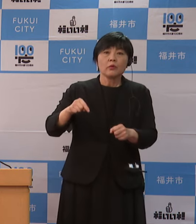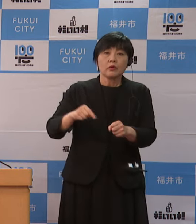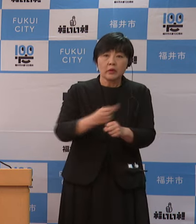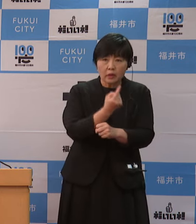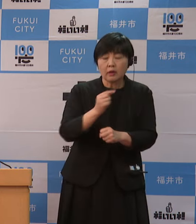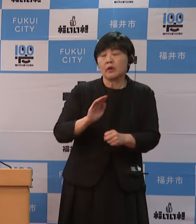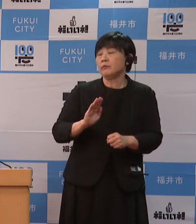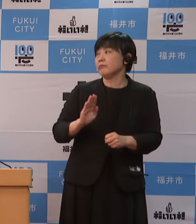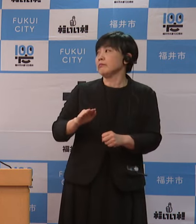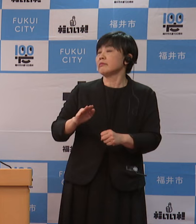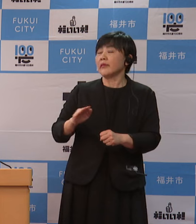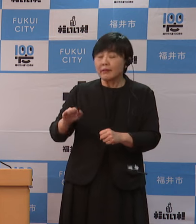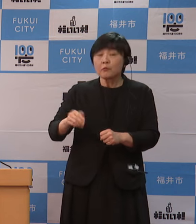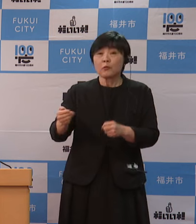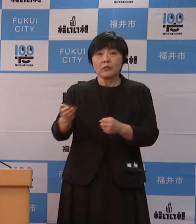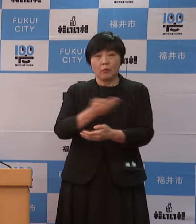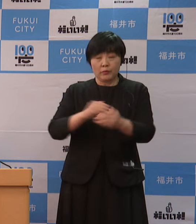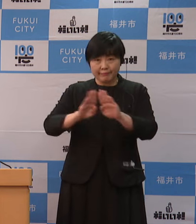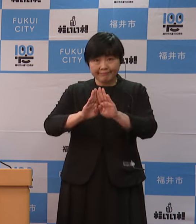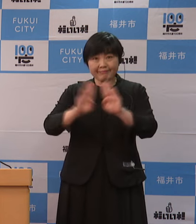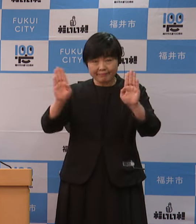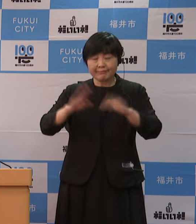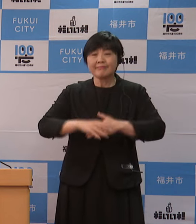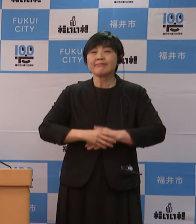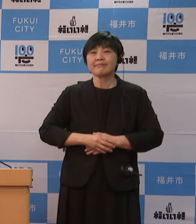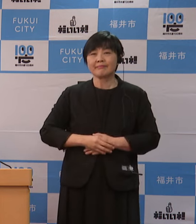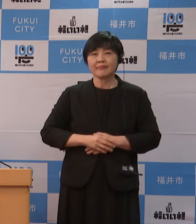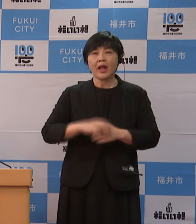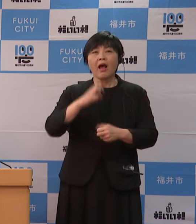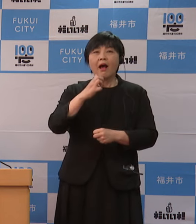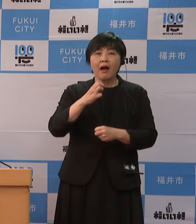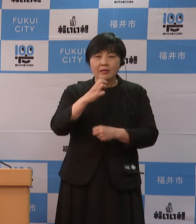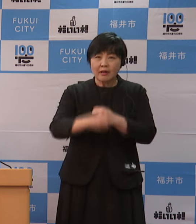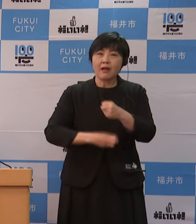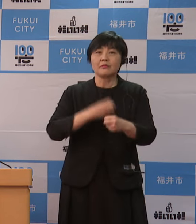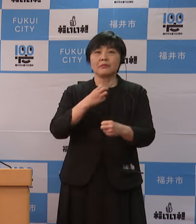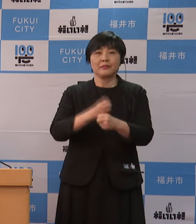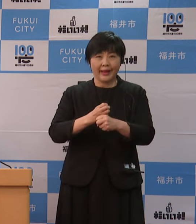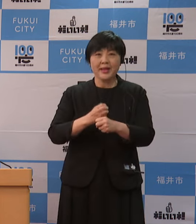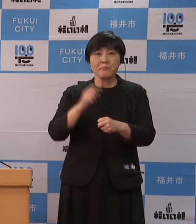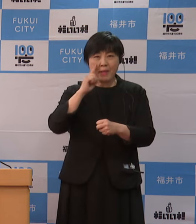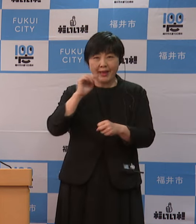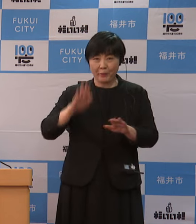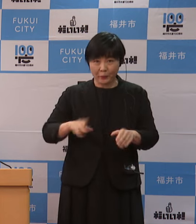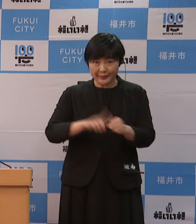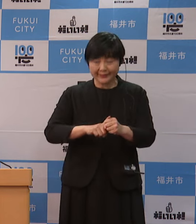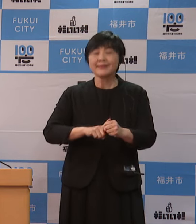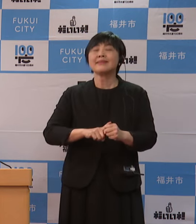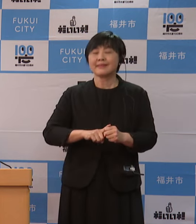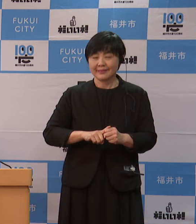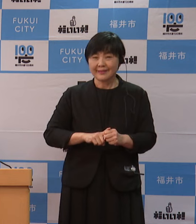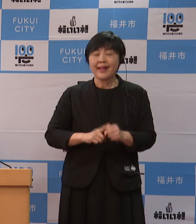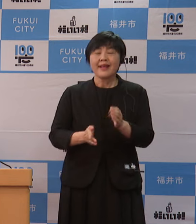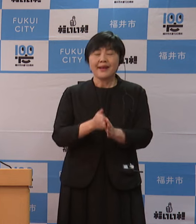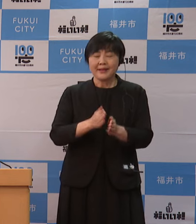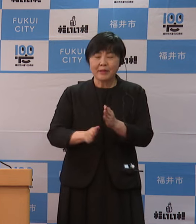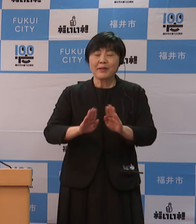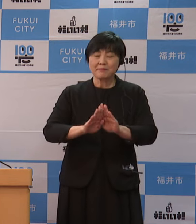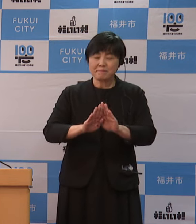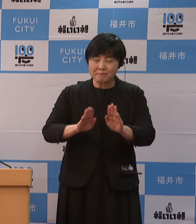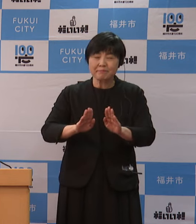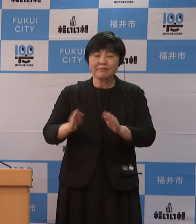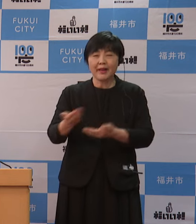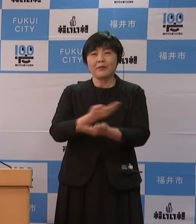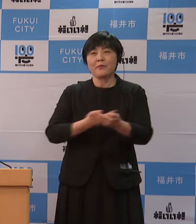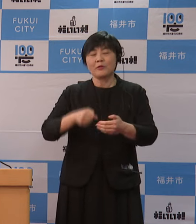とにですね、まあ、交流が始まったわけですけども、ちょうど30年を迎えますので、新たにスタートとしてお互いにですね、交流を深